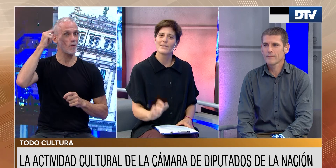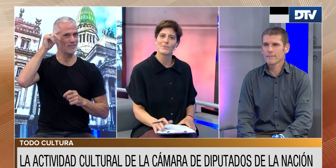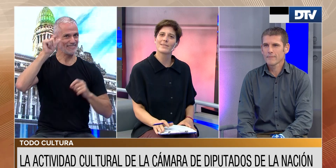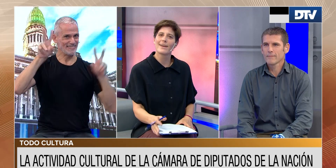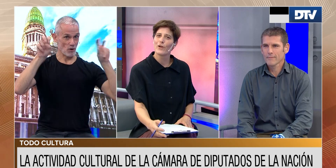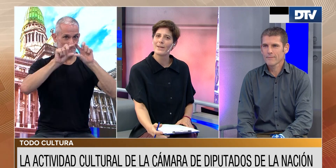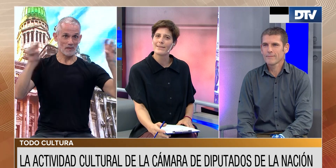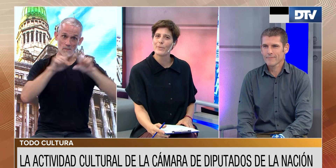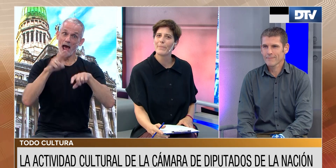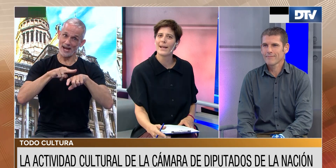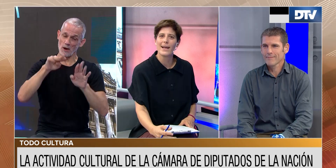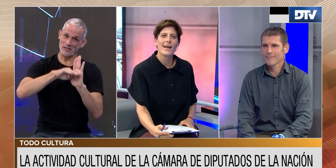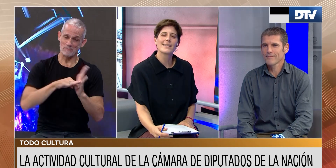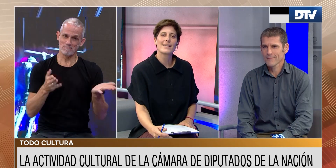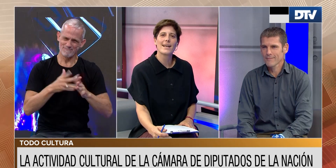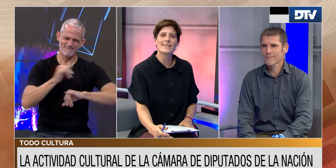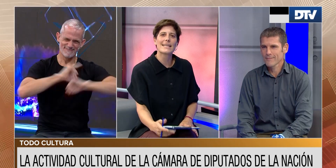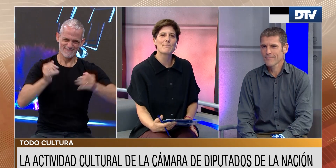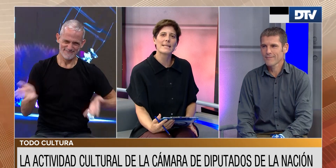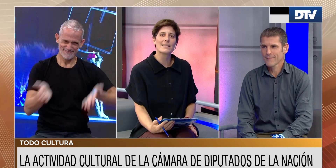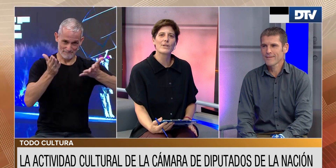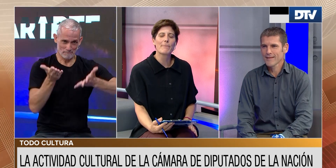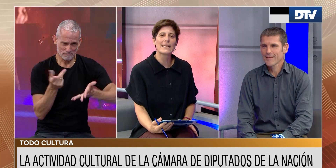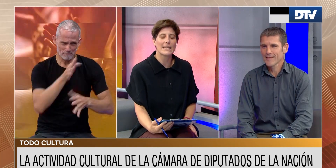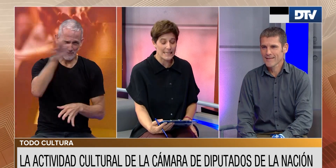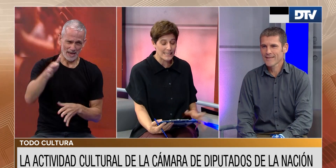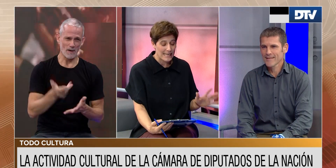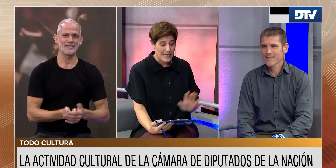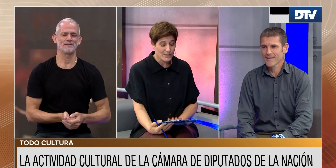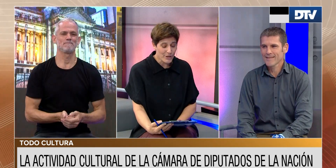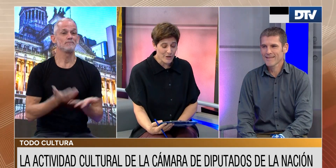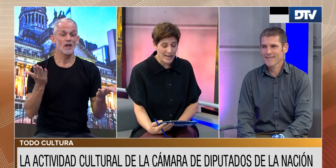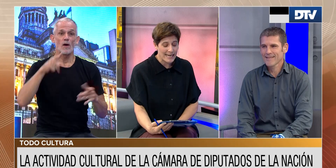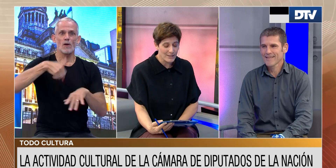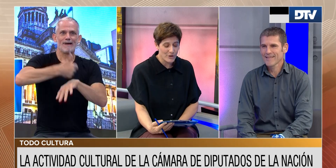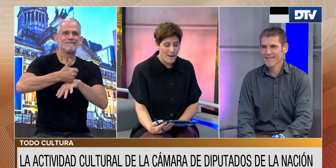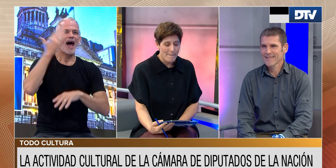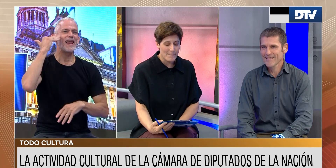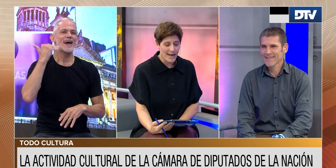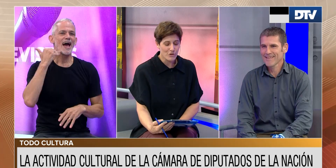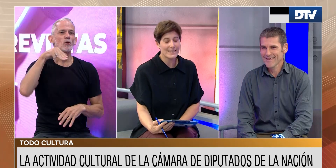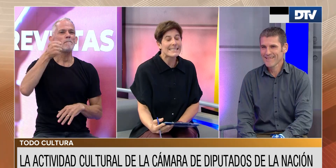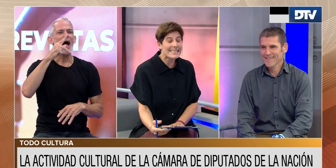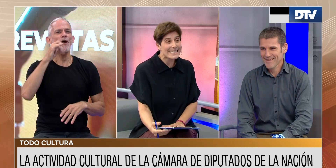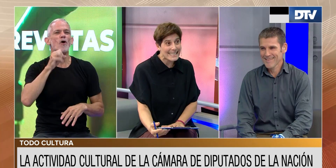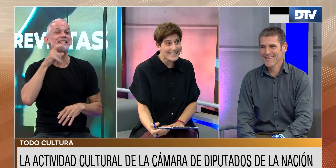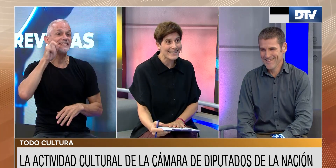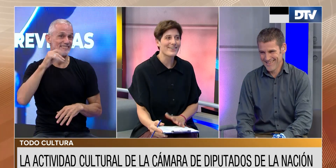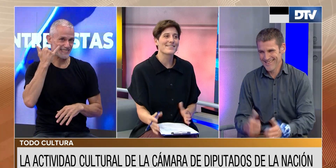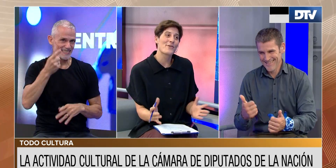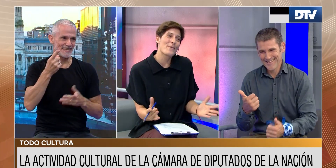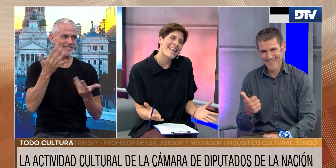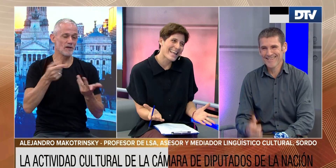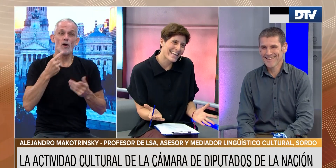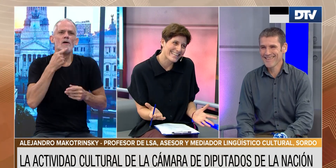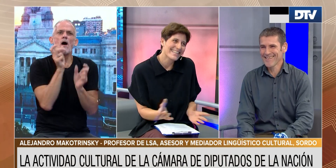que aprovechamos esta recomendación para hacerles las invitaciones pertinentes. Estoy ahora con Alejandro Makotrinsky. Tengo